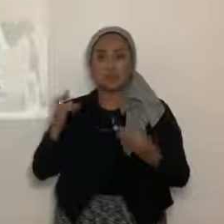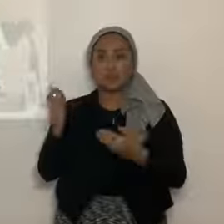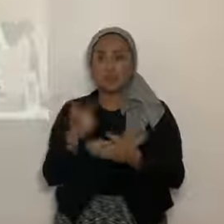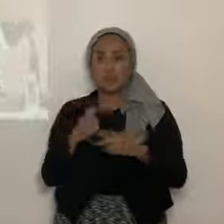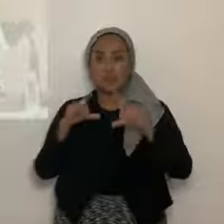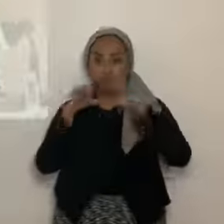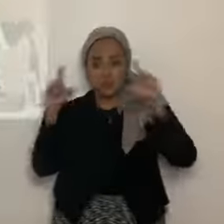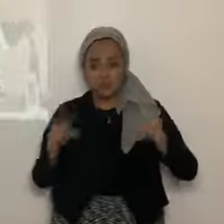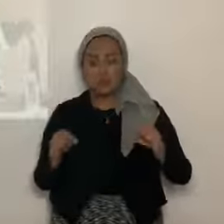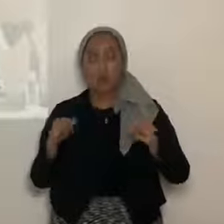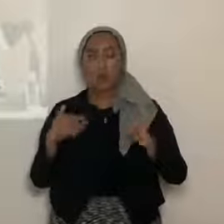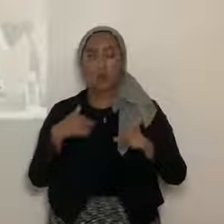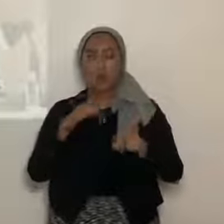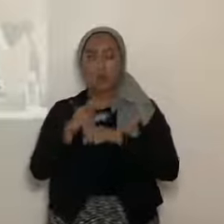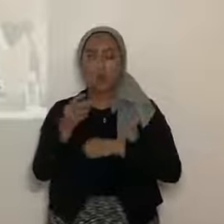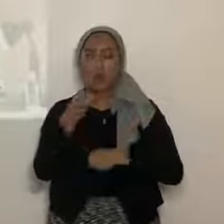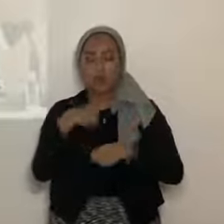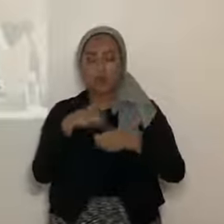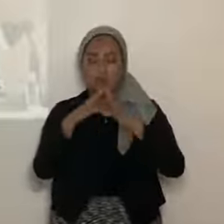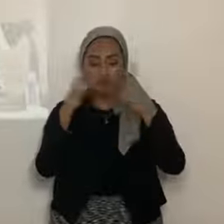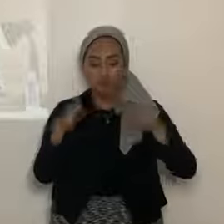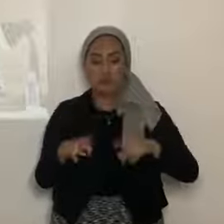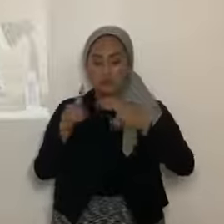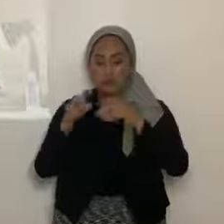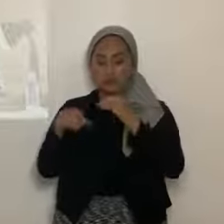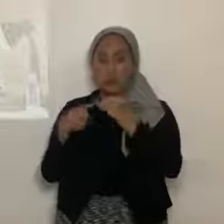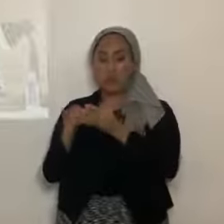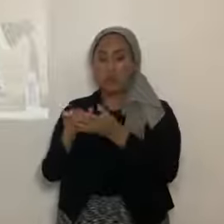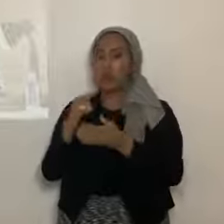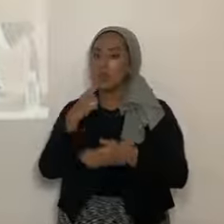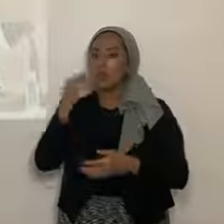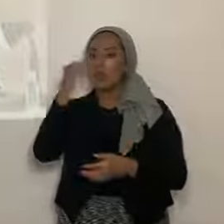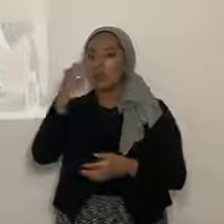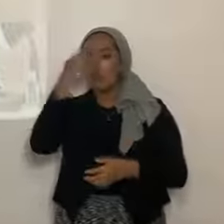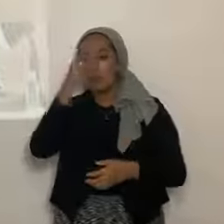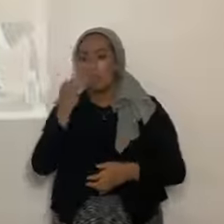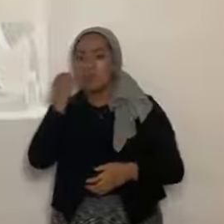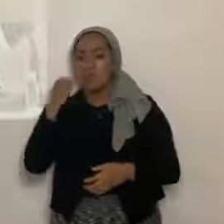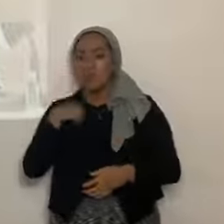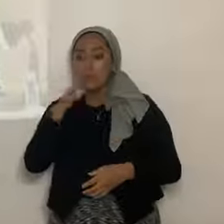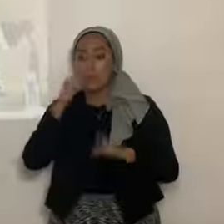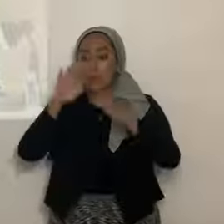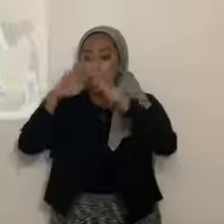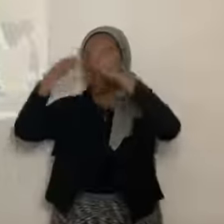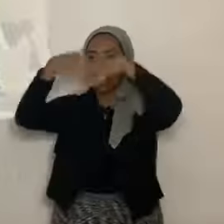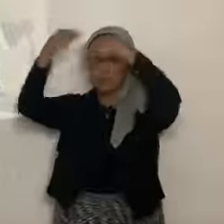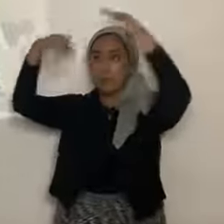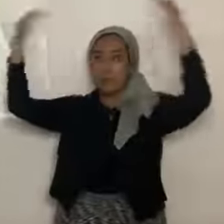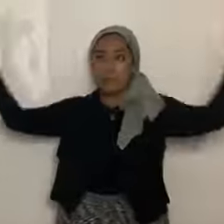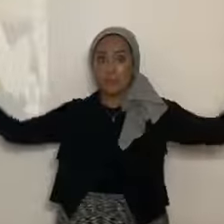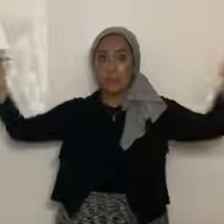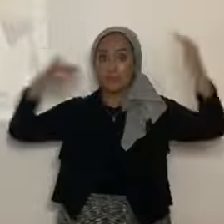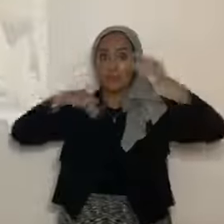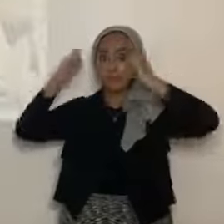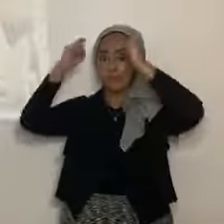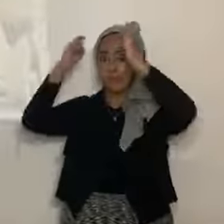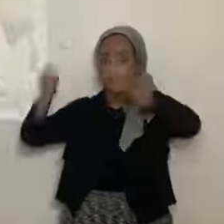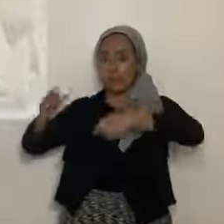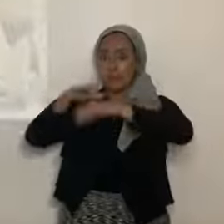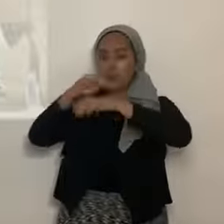y hay alimento en mi casa, y probadme ahora en esto, dice Yahweh de los ejércitos, y no os abriré las ventanas de los cielos y derramaré sobre vosotros la bendición hasta